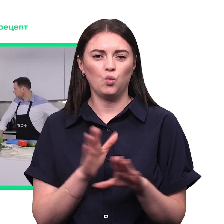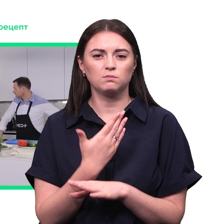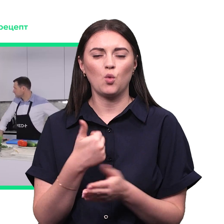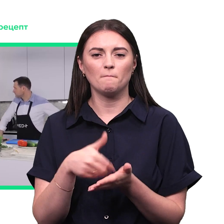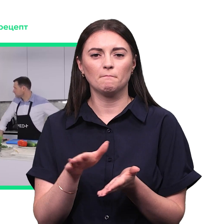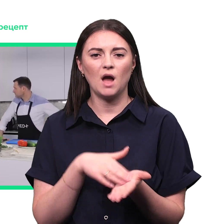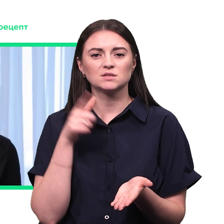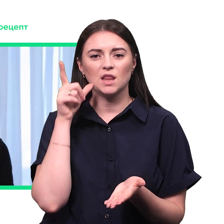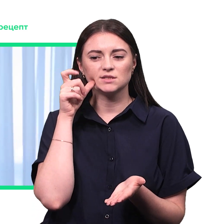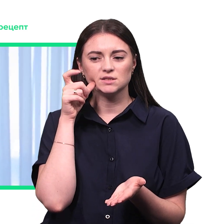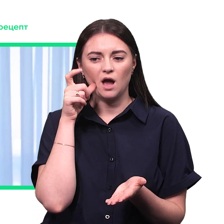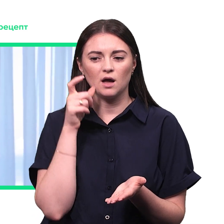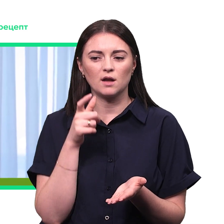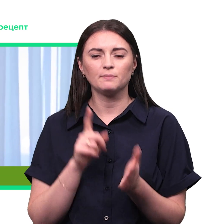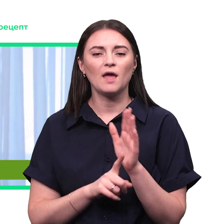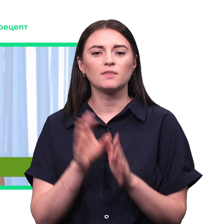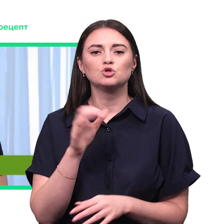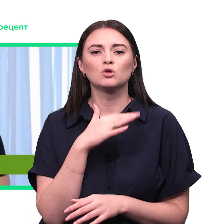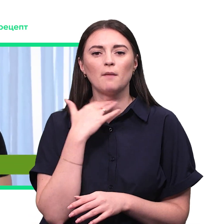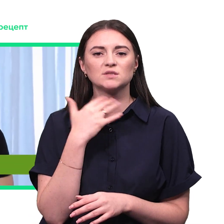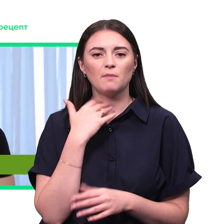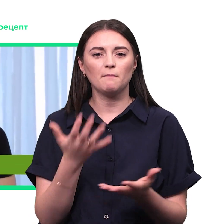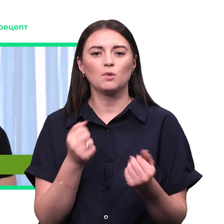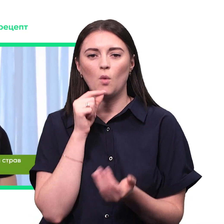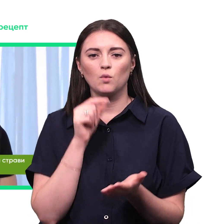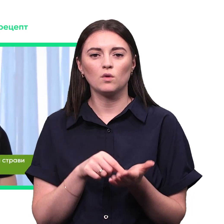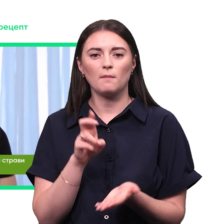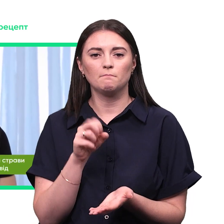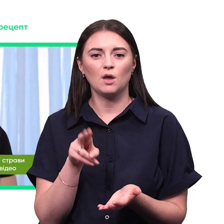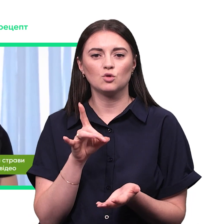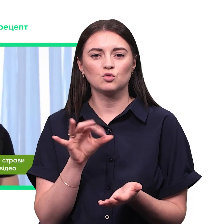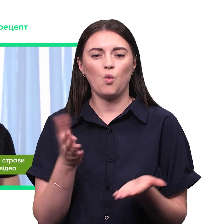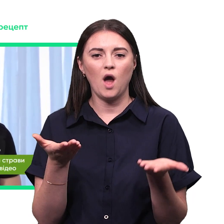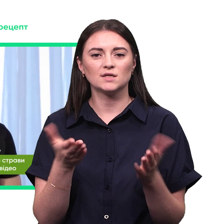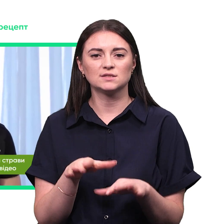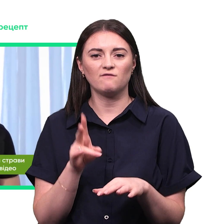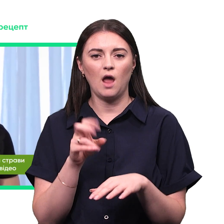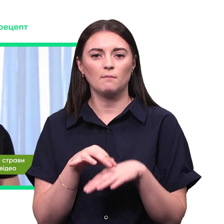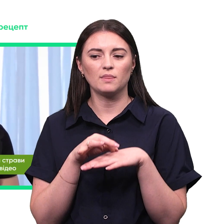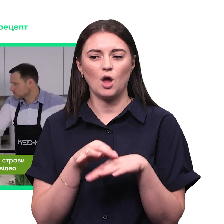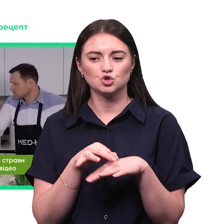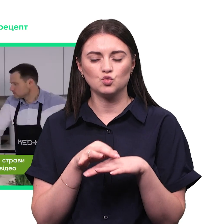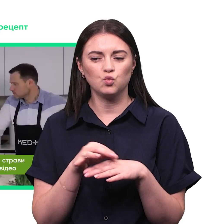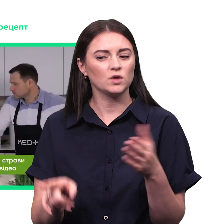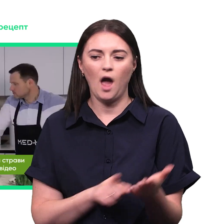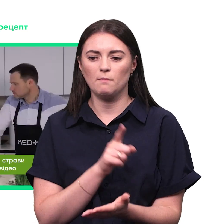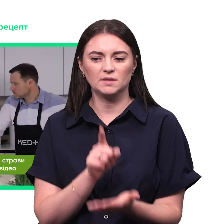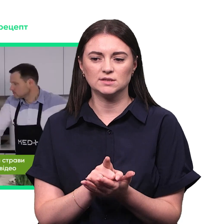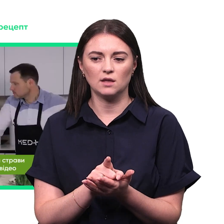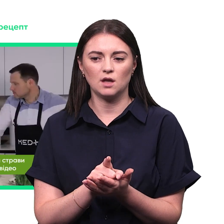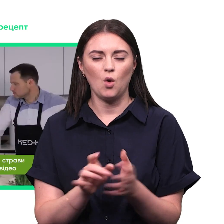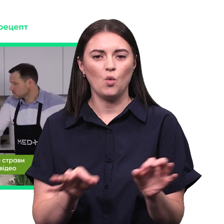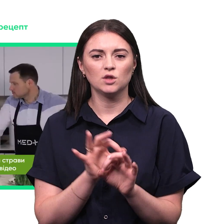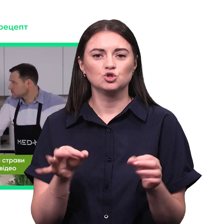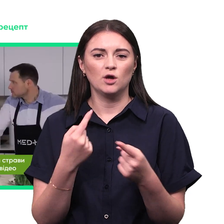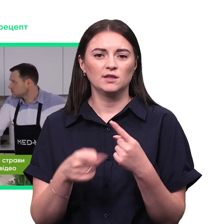масло, сахар и... Да. Начинаем с мяса. Берем куриное бедро, оставляем его на шкуре. Отлично. Обязательно. Отлично. Иначе